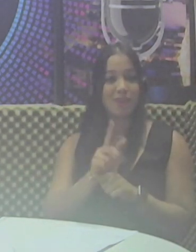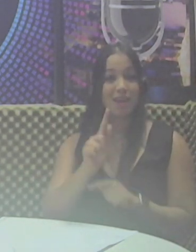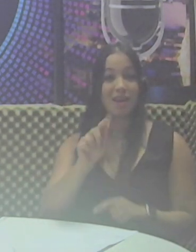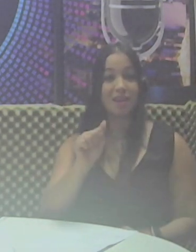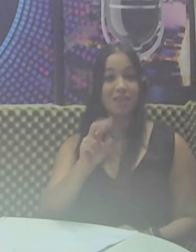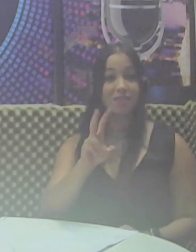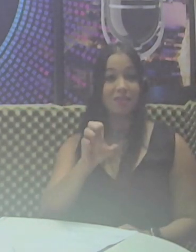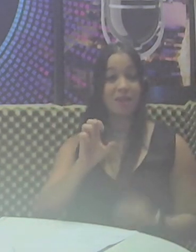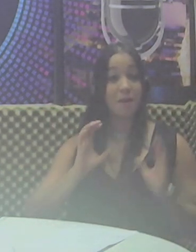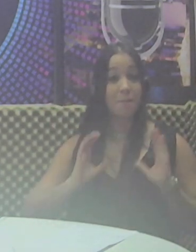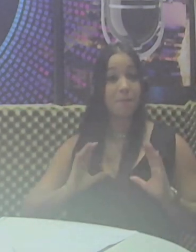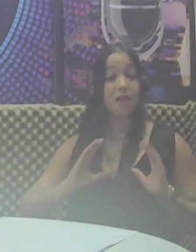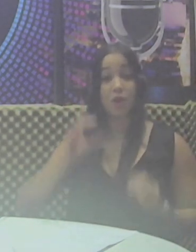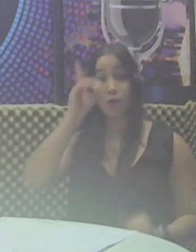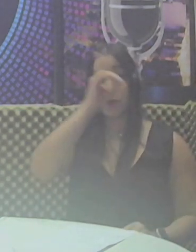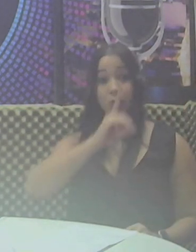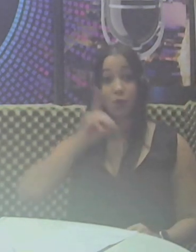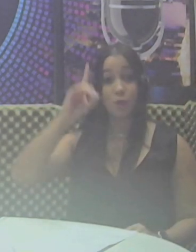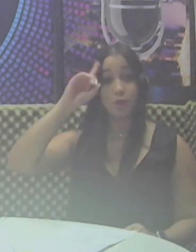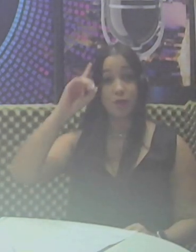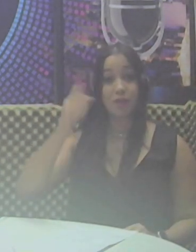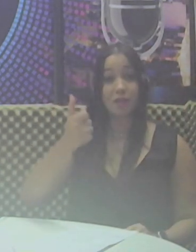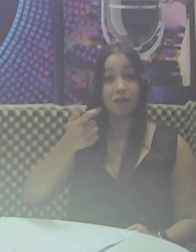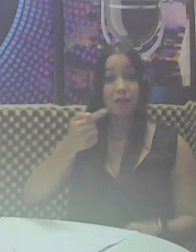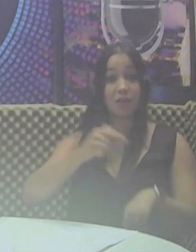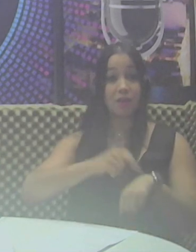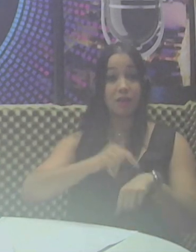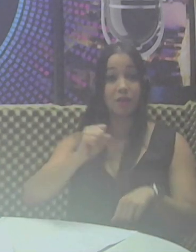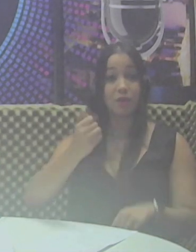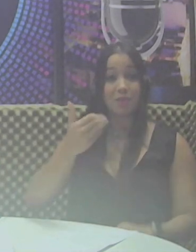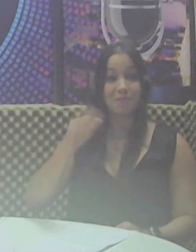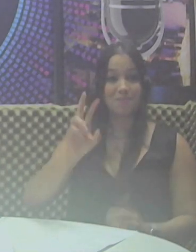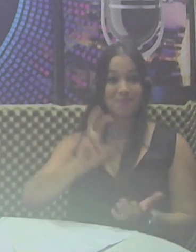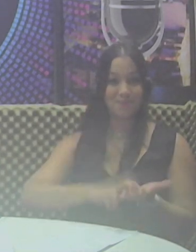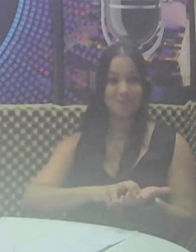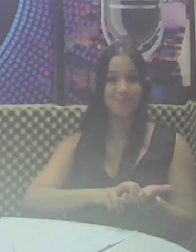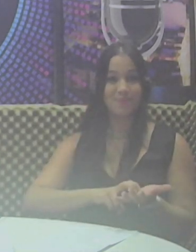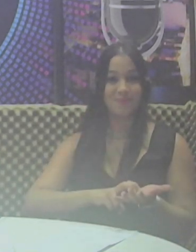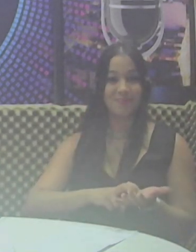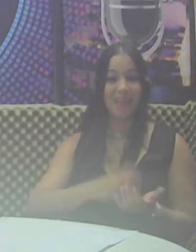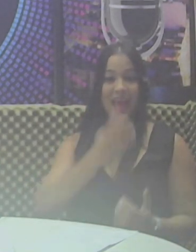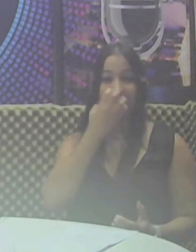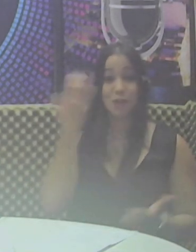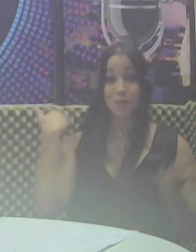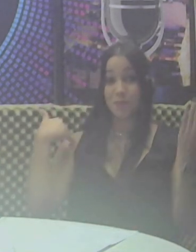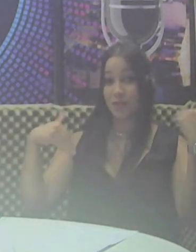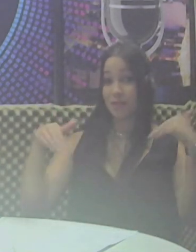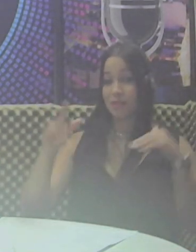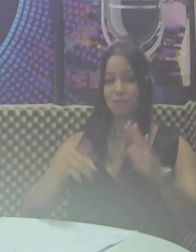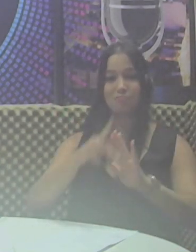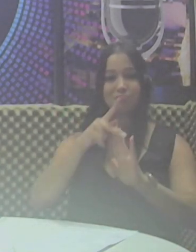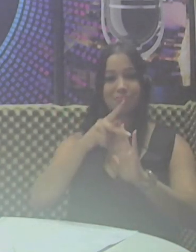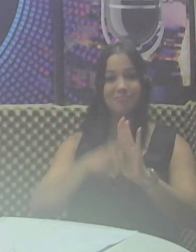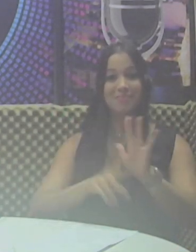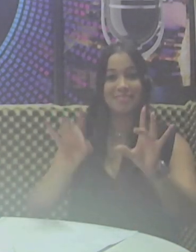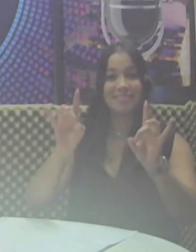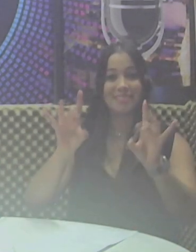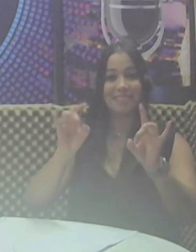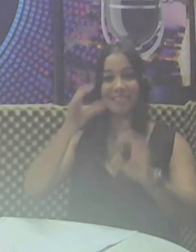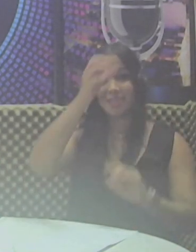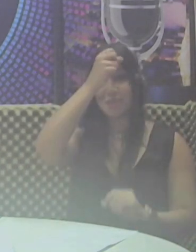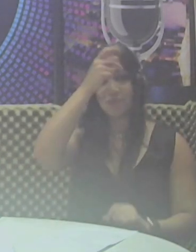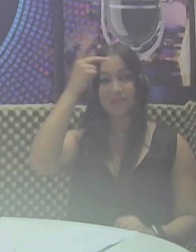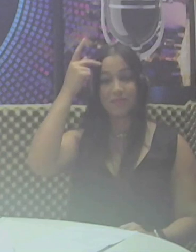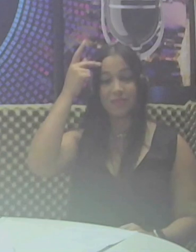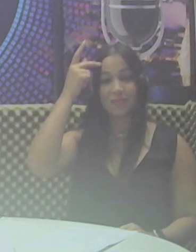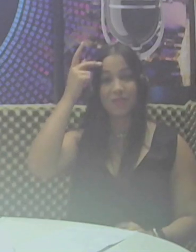dia 17, às 8h30 da manhã. A Cão-Miada integra a programação especial da Prefeitura pelo Mês da